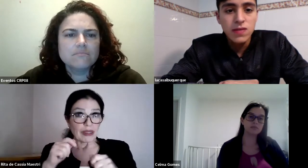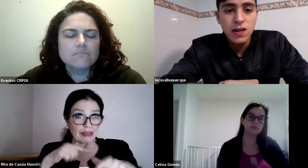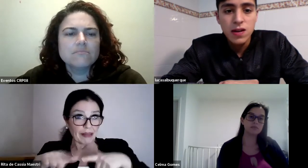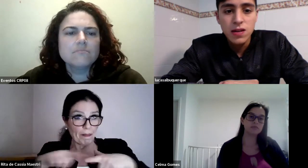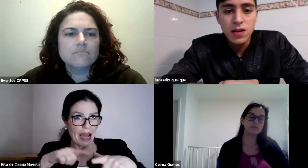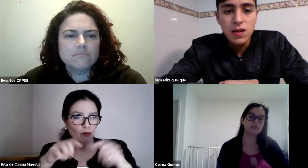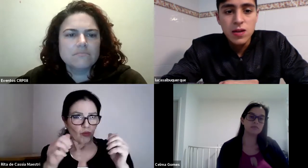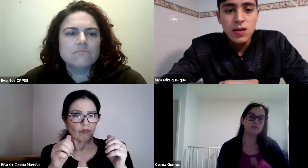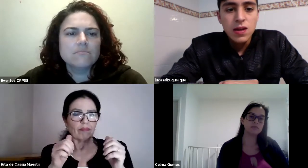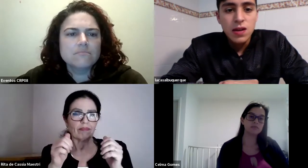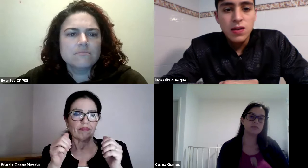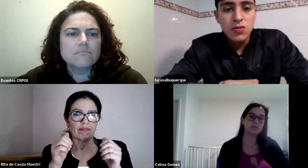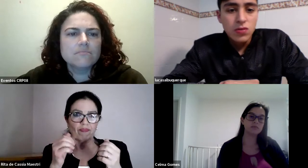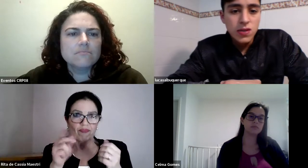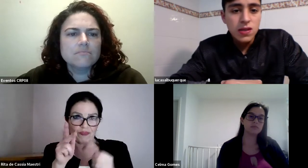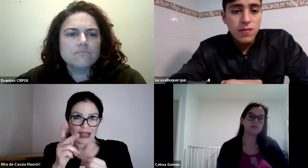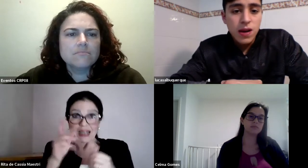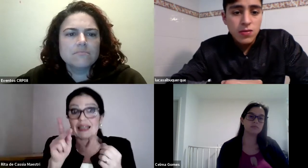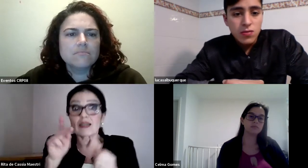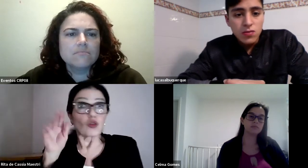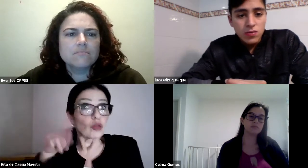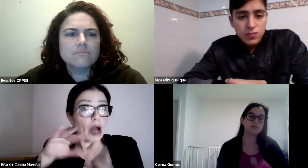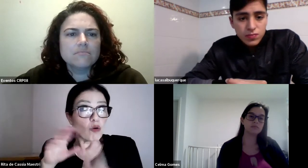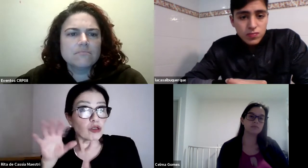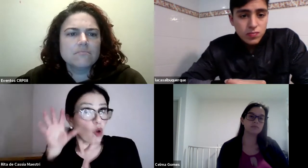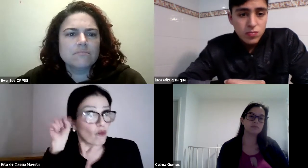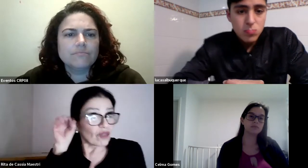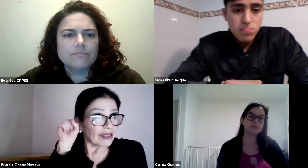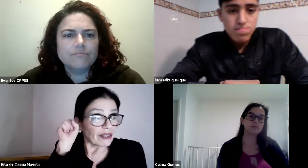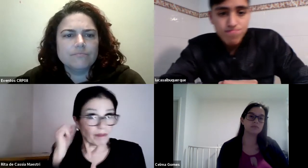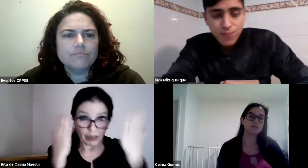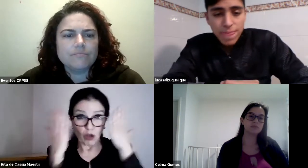poucos, na verdade, né? E todos que trabalham